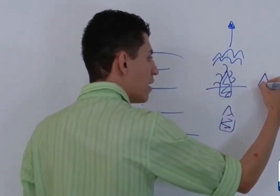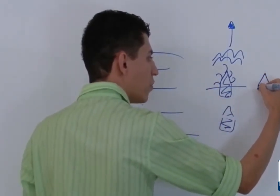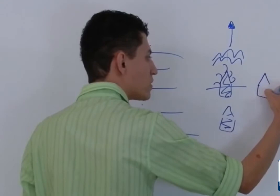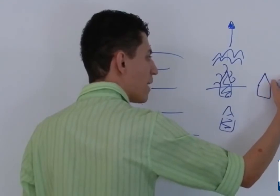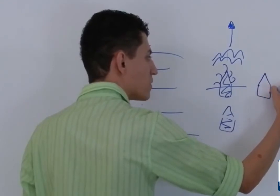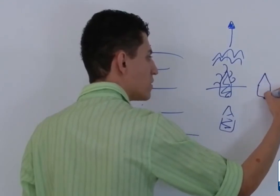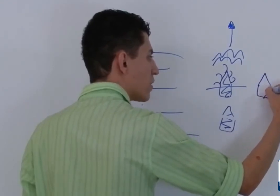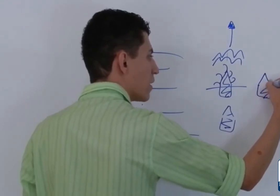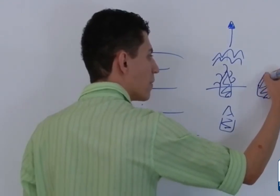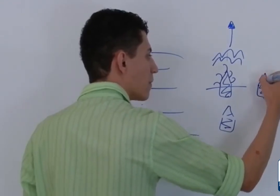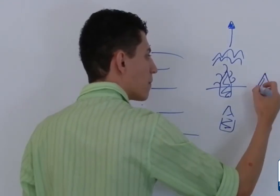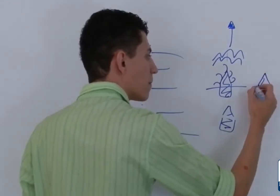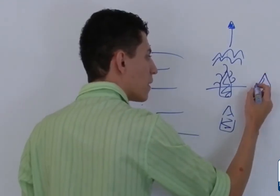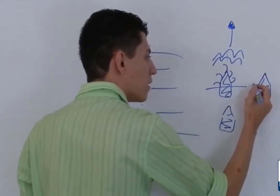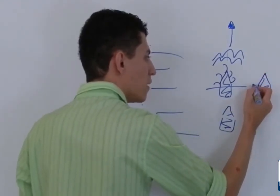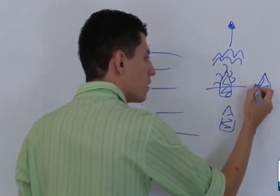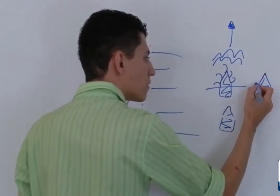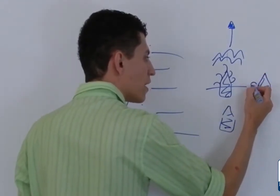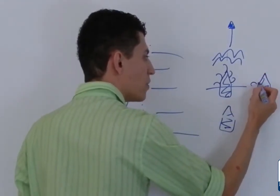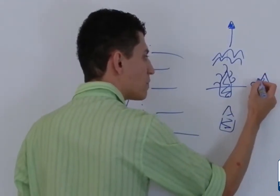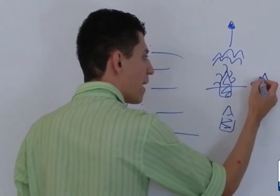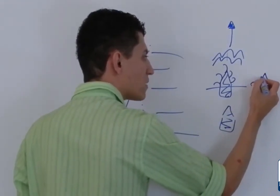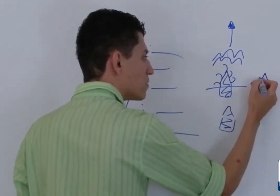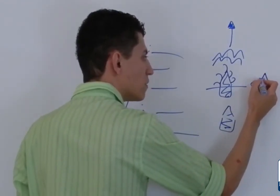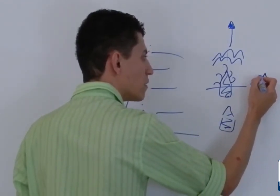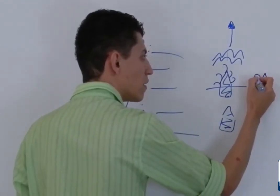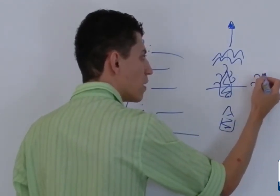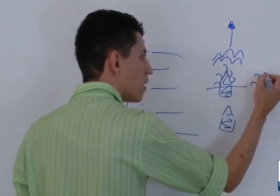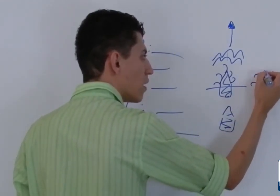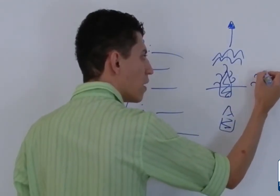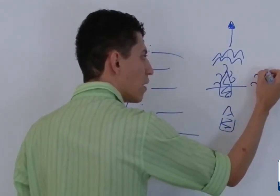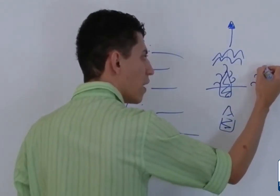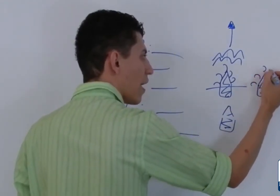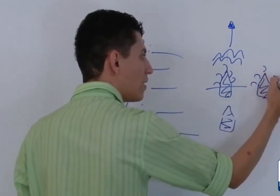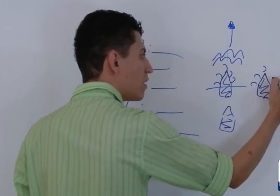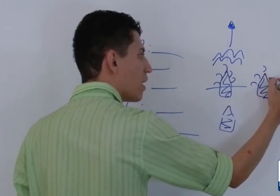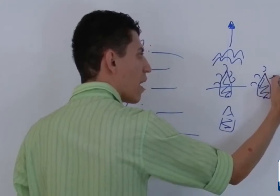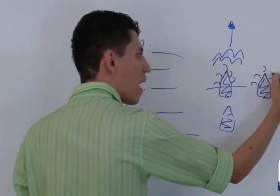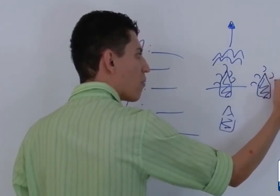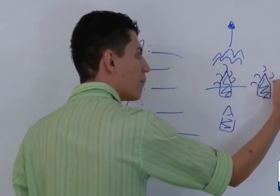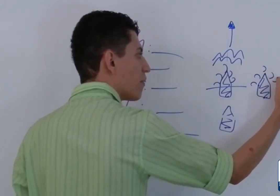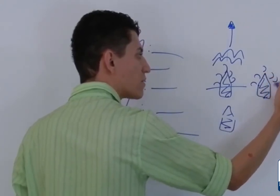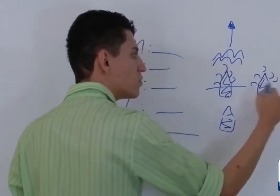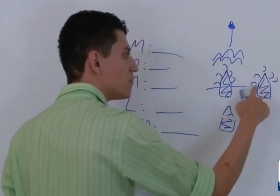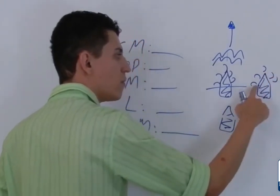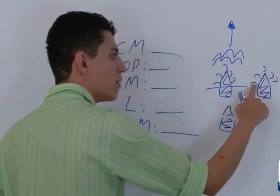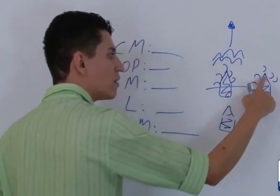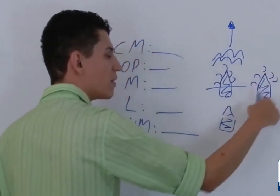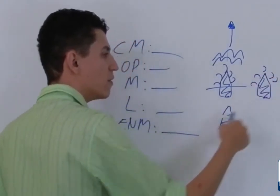um espaço assim, olha. Teria um espaço entre a configuração de mão e o dedo.